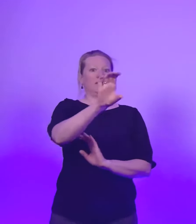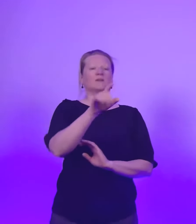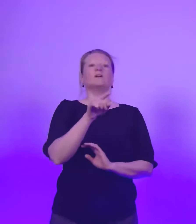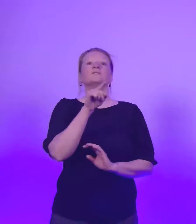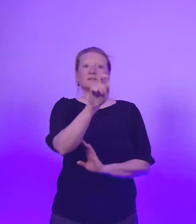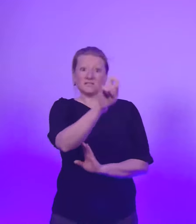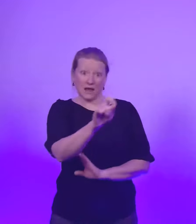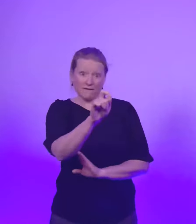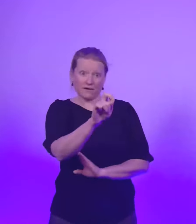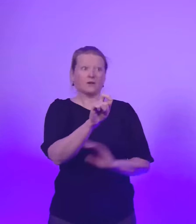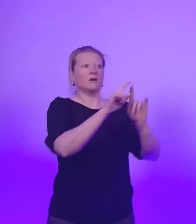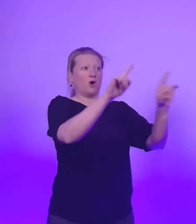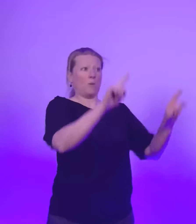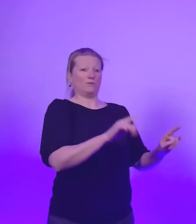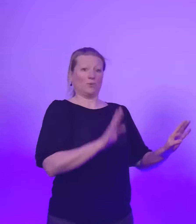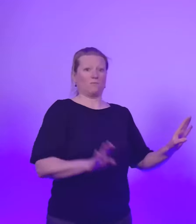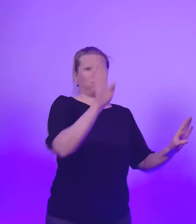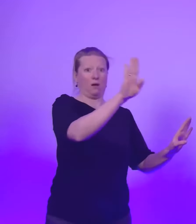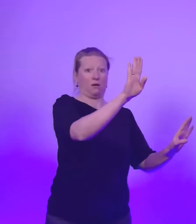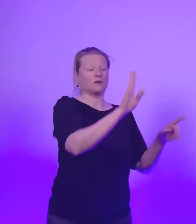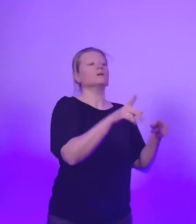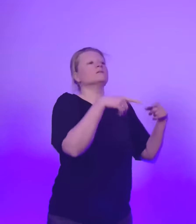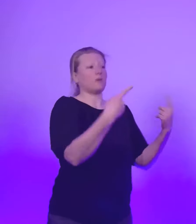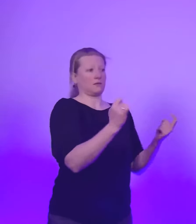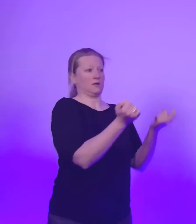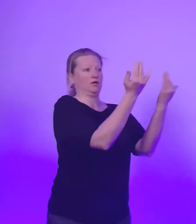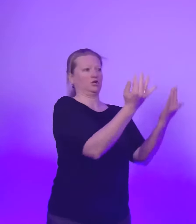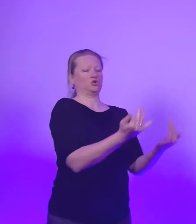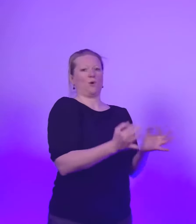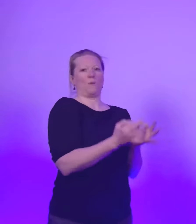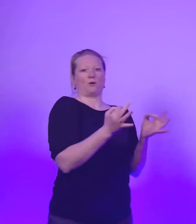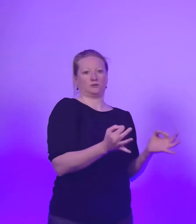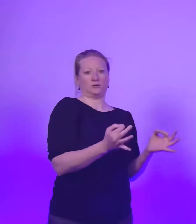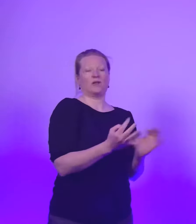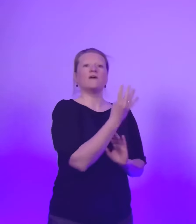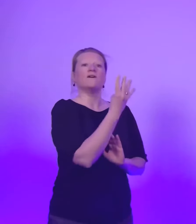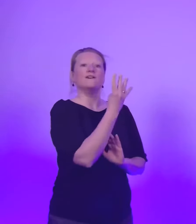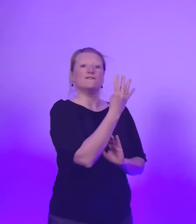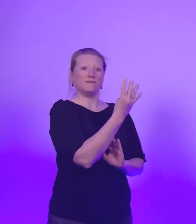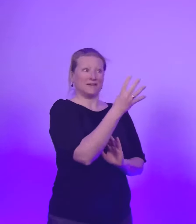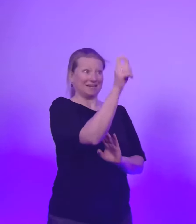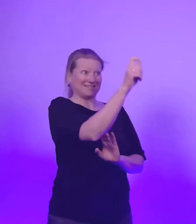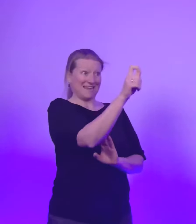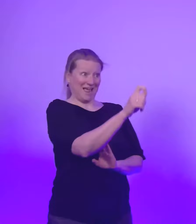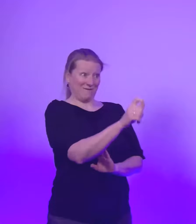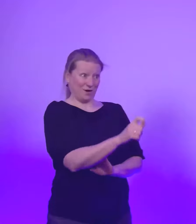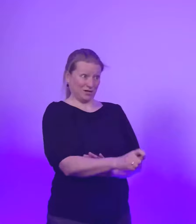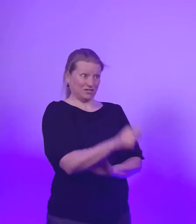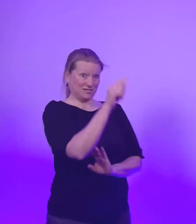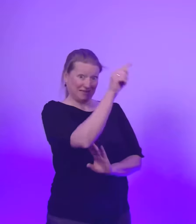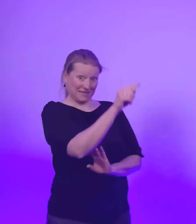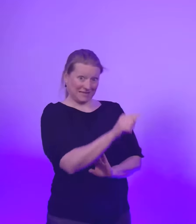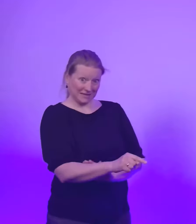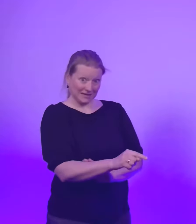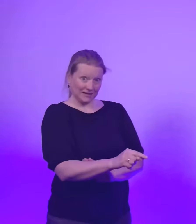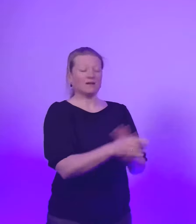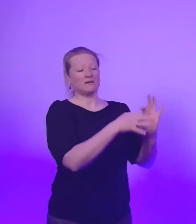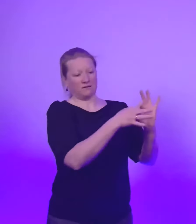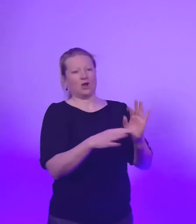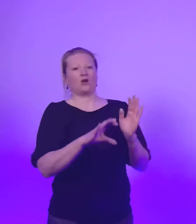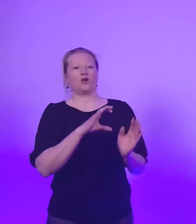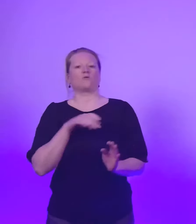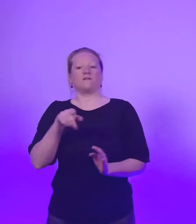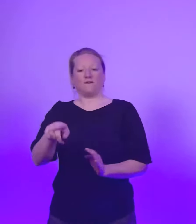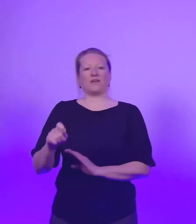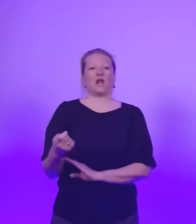je op het bord om daarna de rekensom op te kunnen lossen. Ah. 4 cijfers die dan overblijven zijn de code voor de kluis